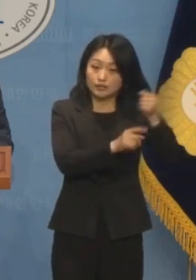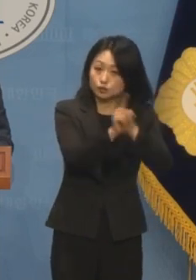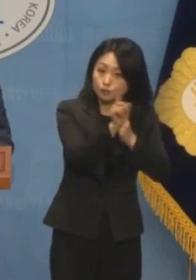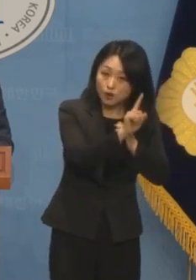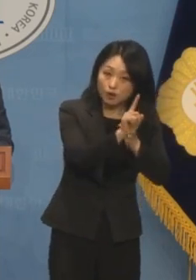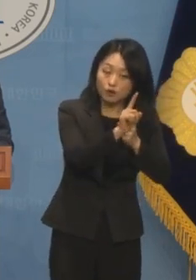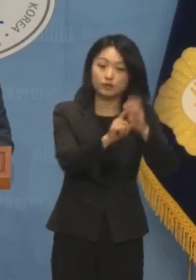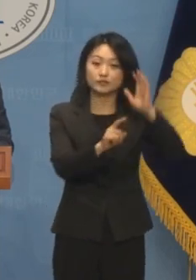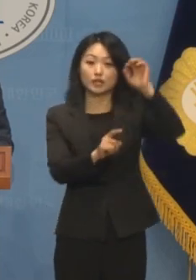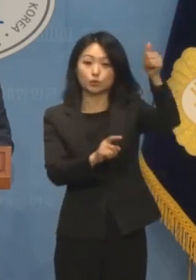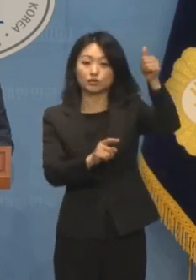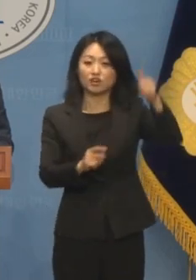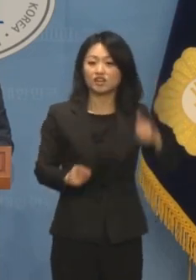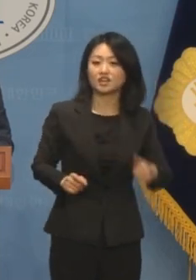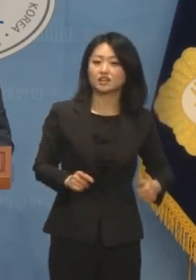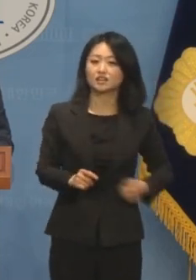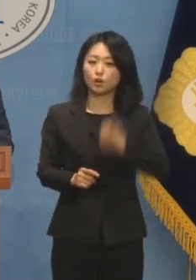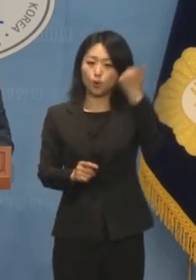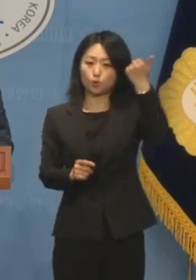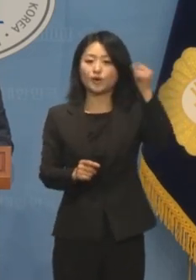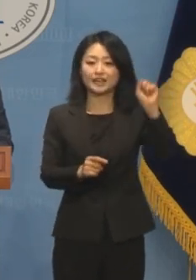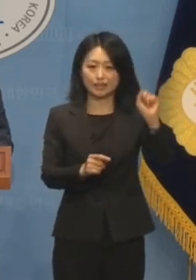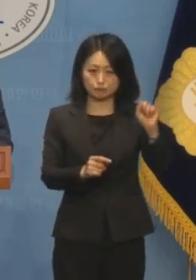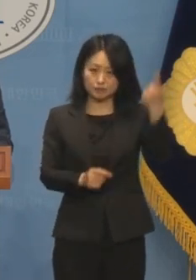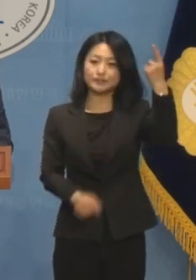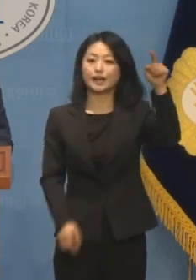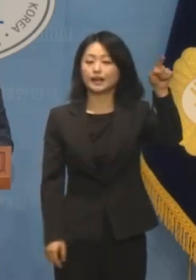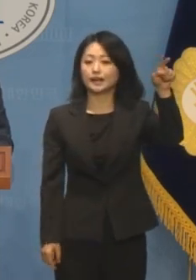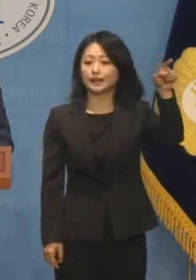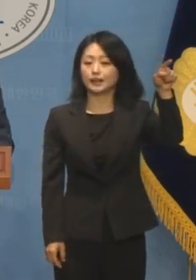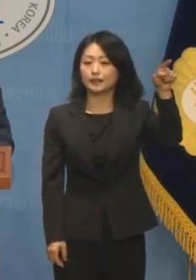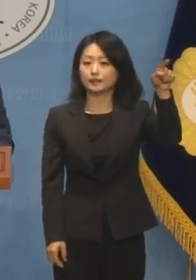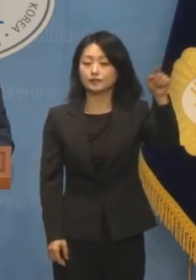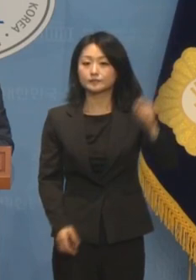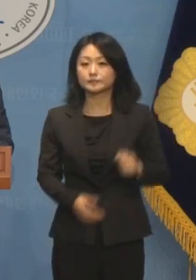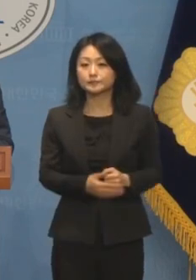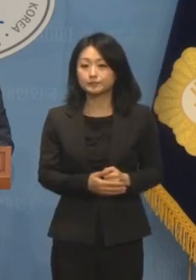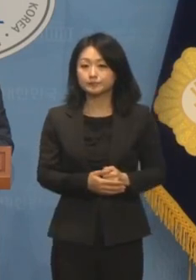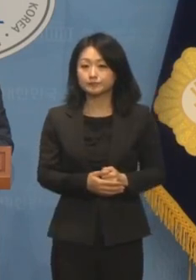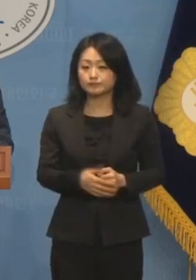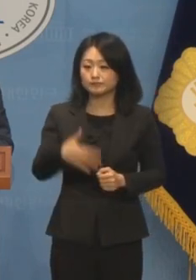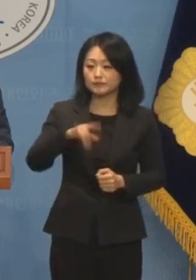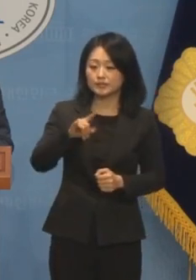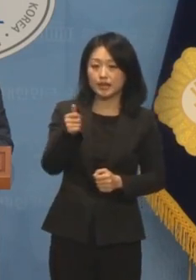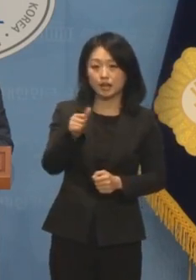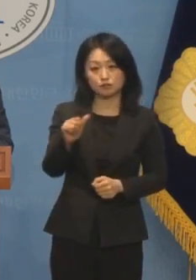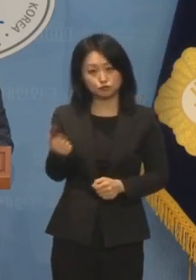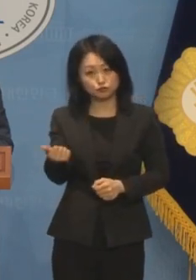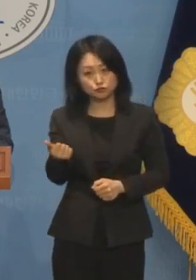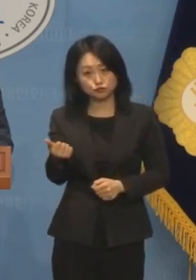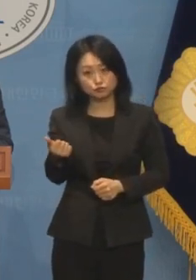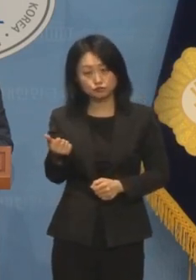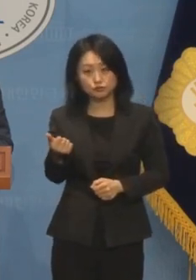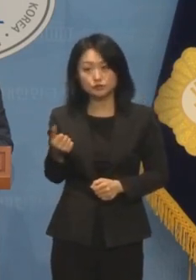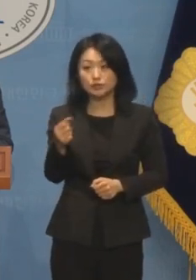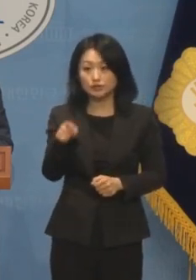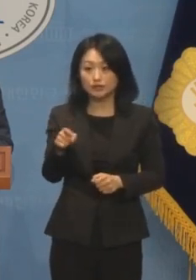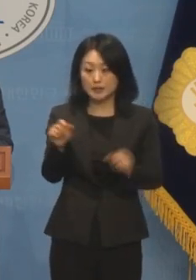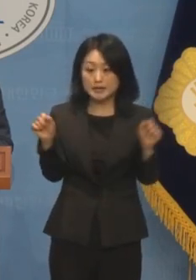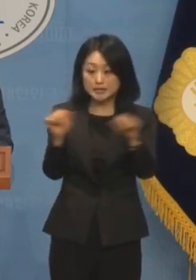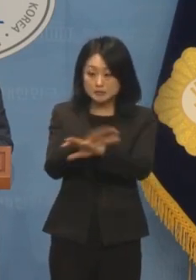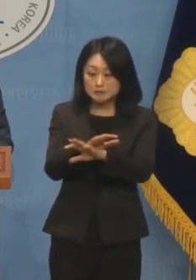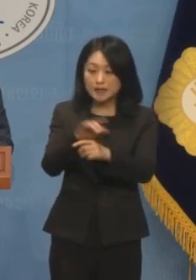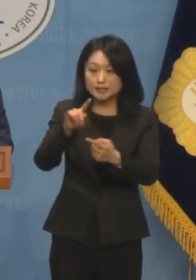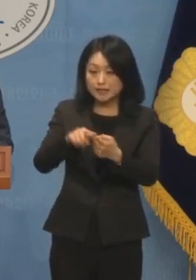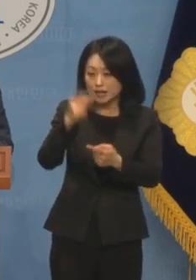대통령의 경로가 아니고는 설명할 수 없습니다. 따라서 최혜병 순직과 은폐에 관한 진실을